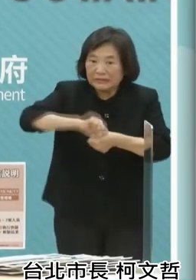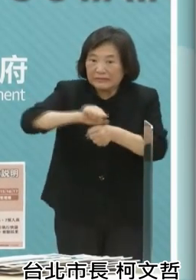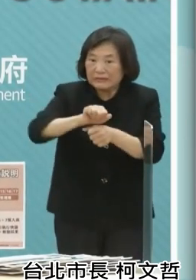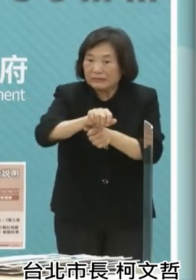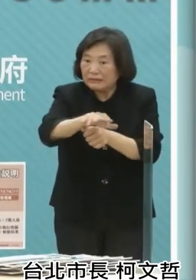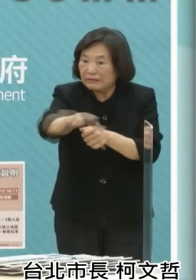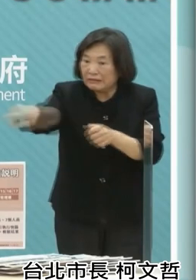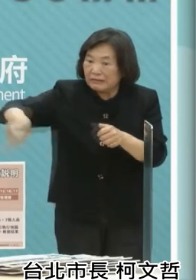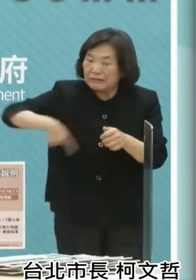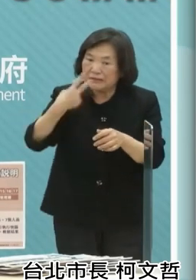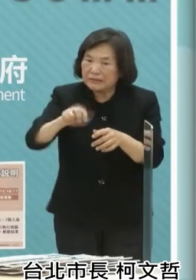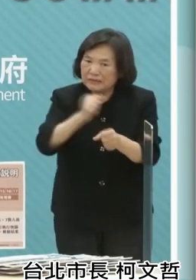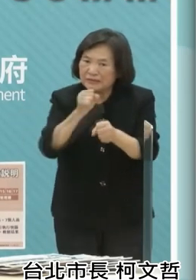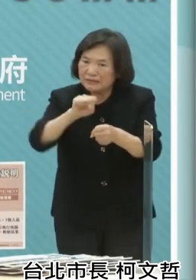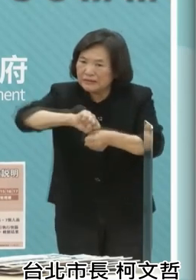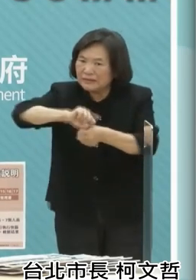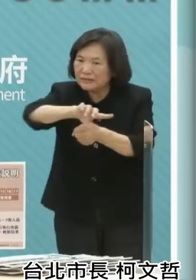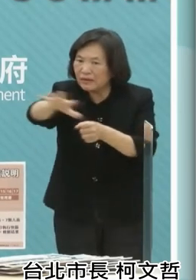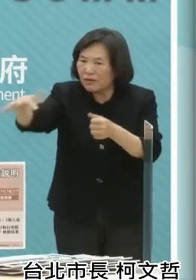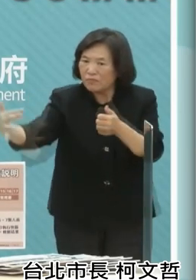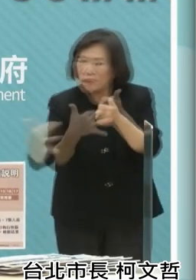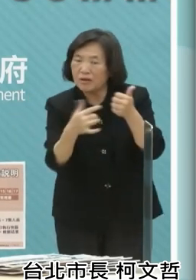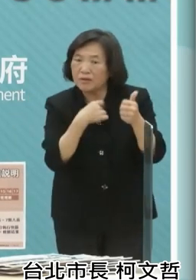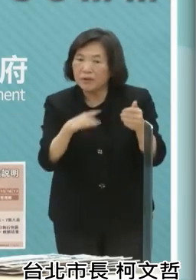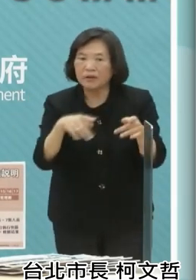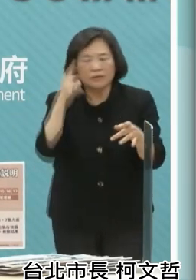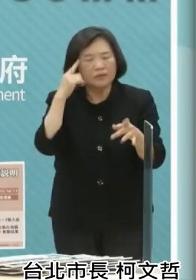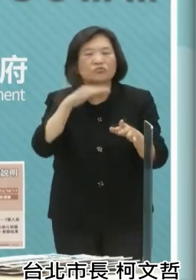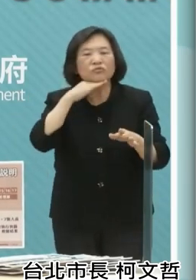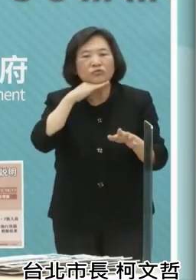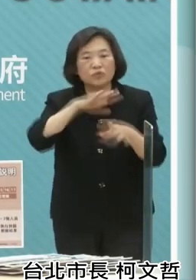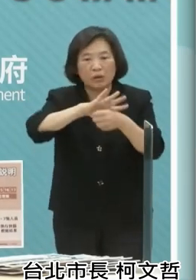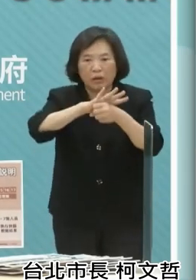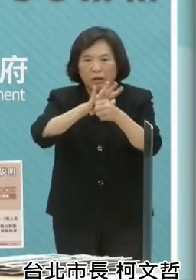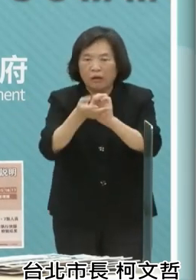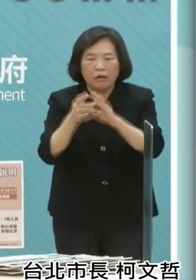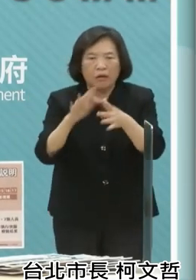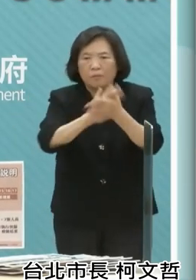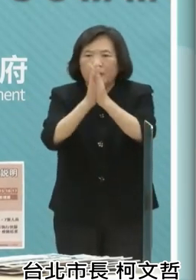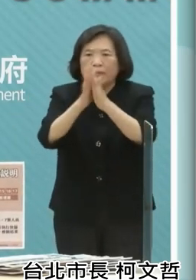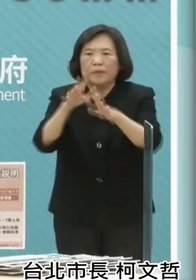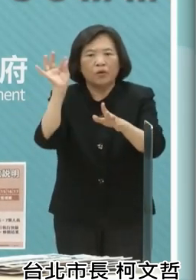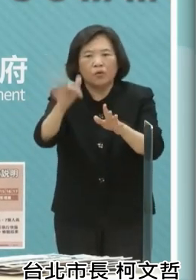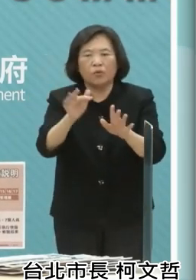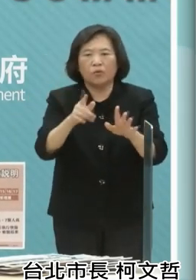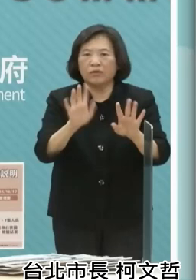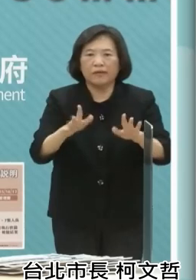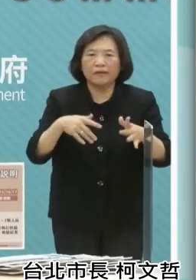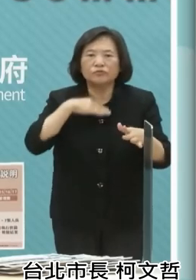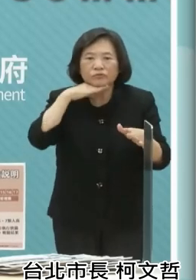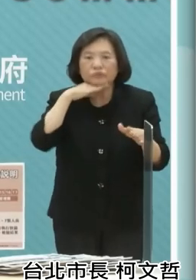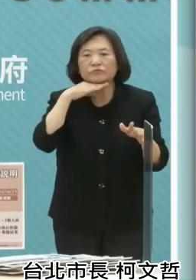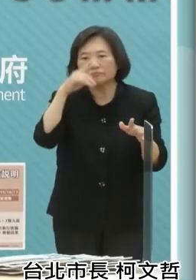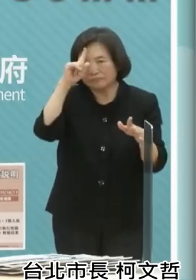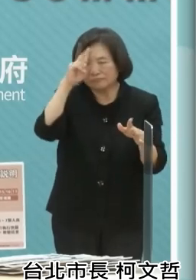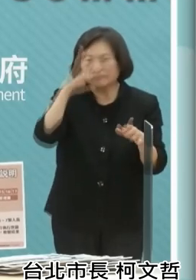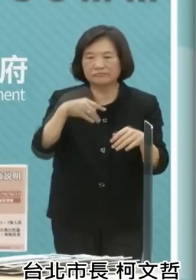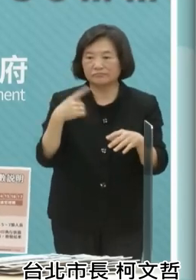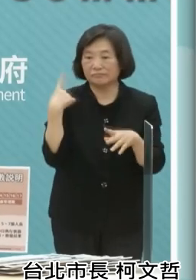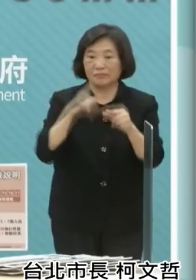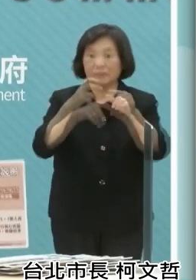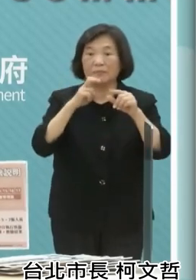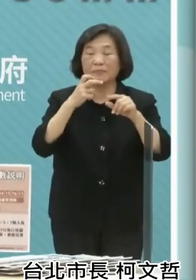在到时候再讨论啊，因为这个疫情现在变化太快了。所以结论是这样的，昨天中央